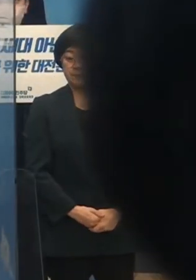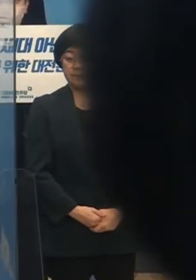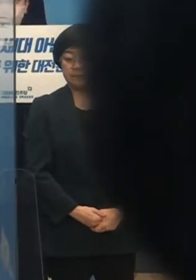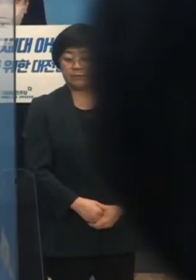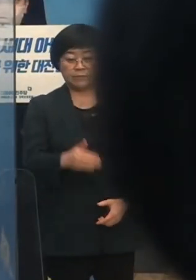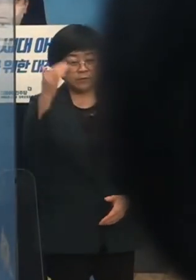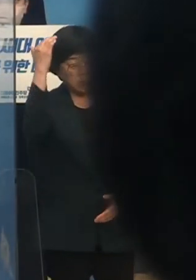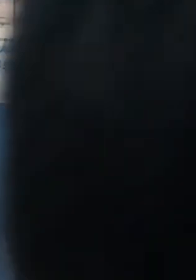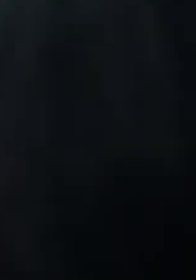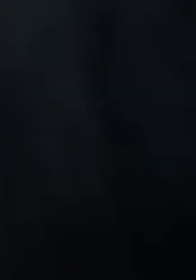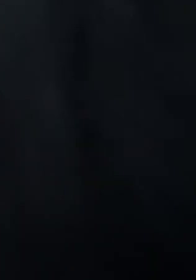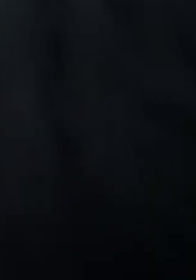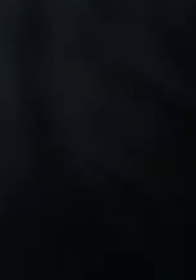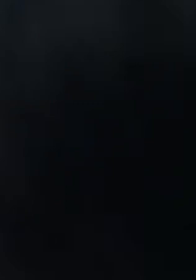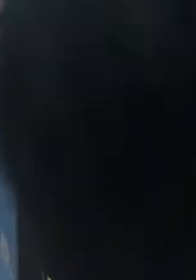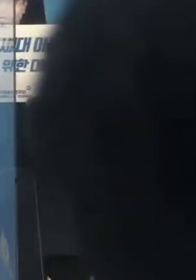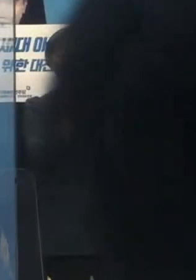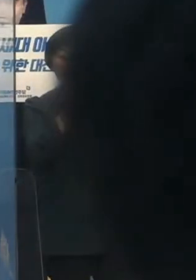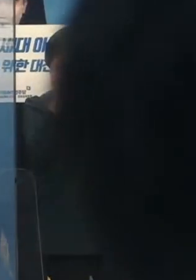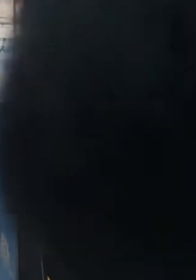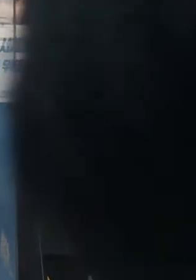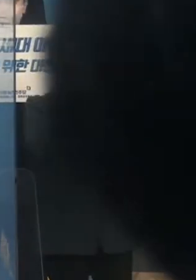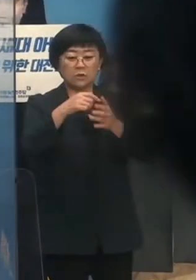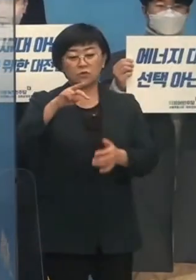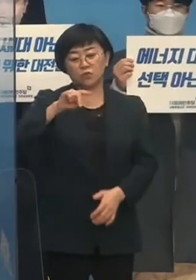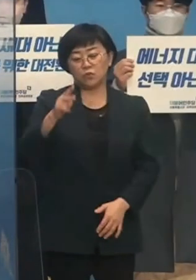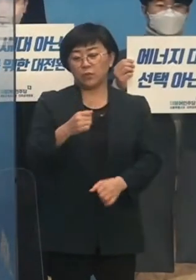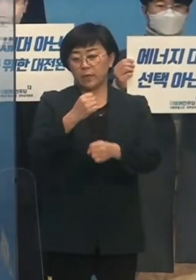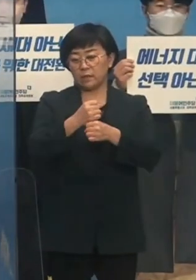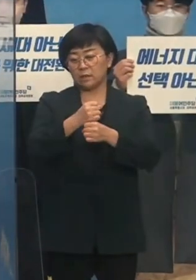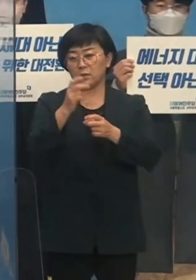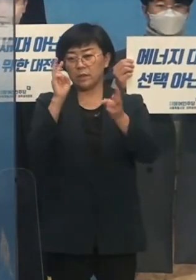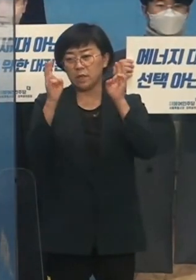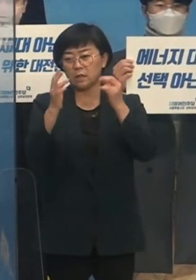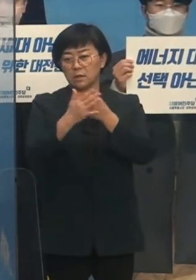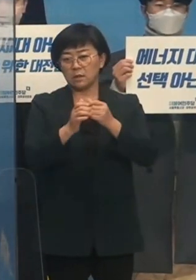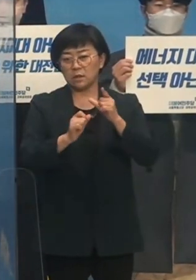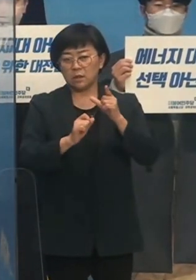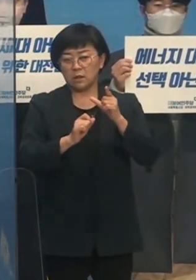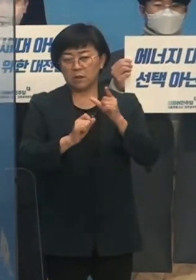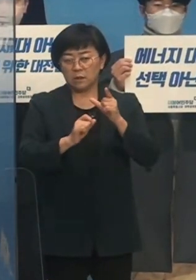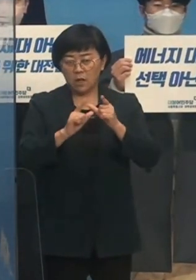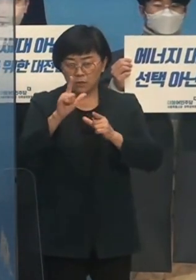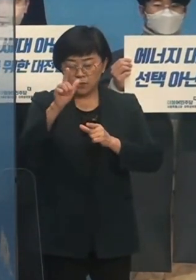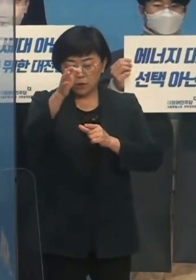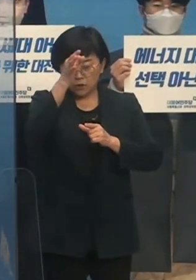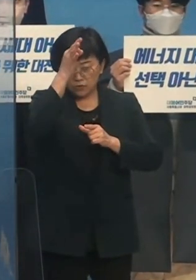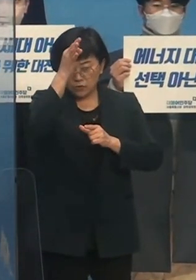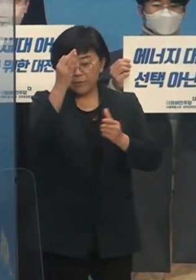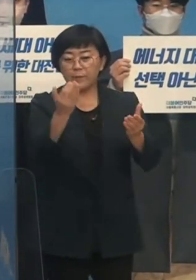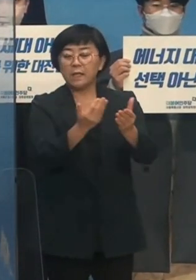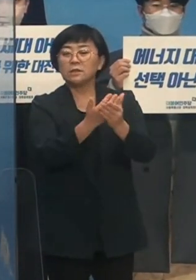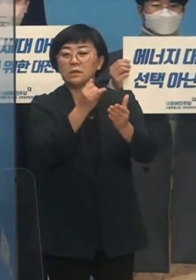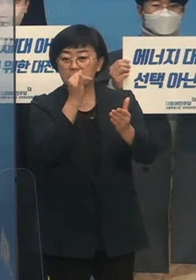이미 한국의 한 중소기업은 수소 생산 분야에서 상당한 기술적 우위에 있음에도